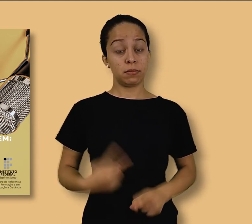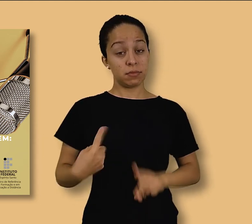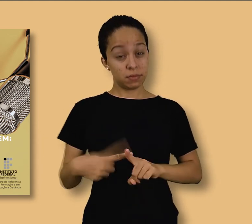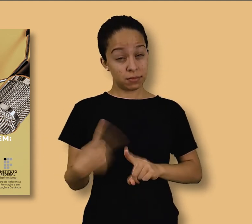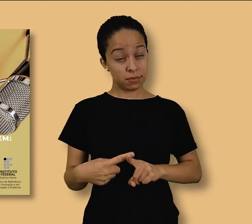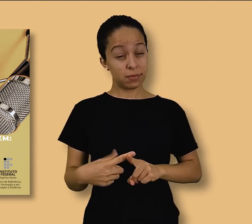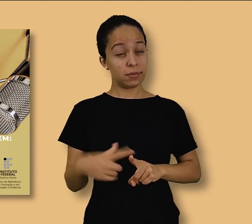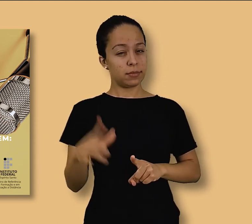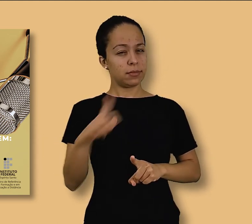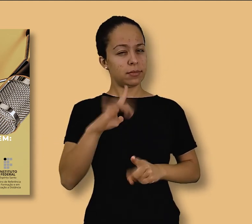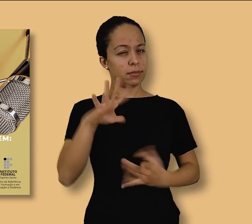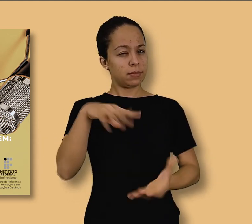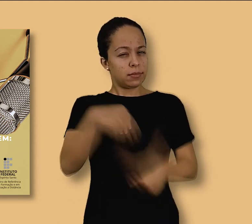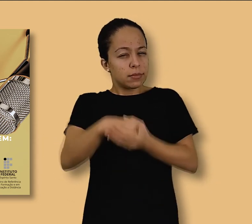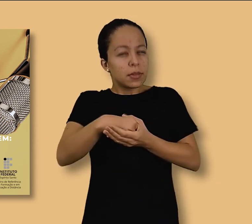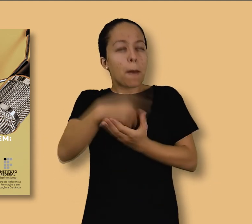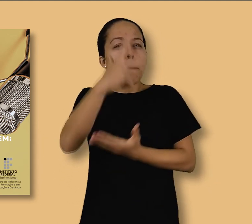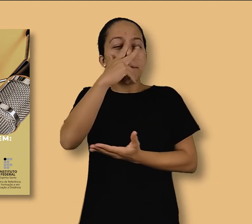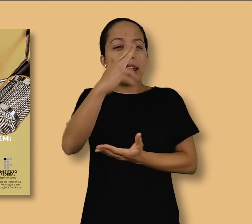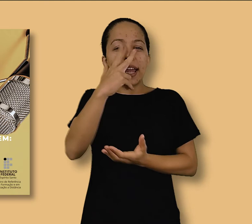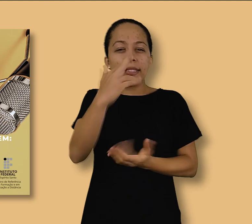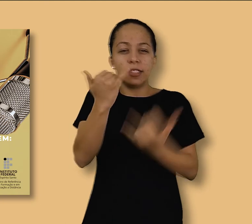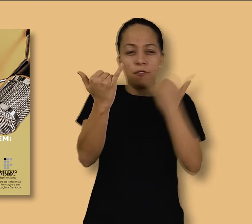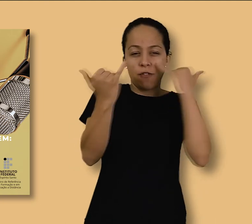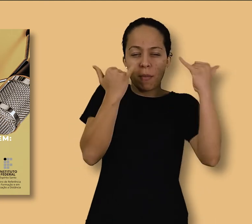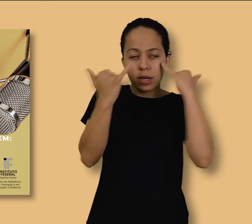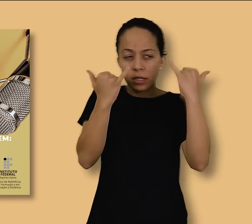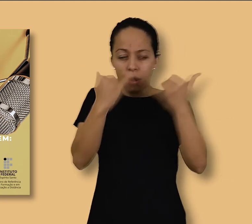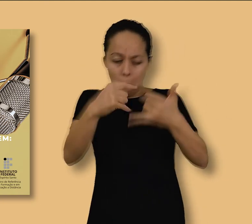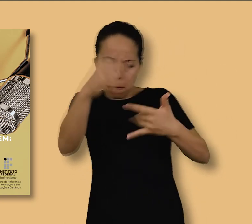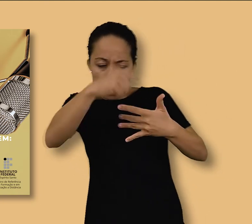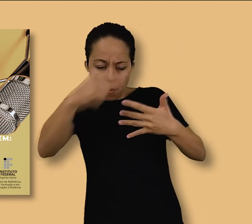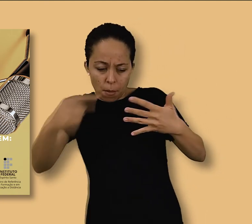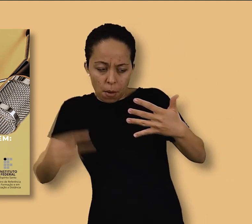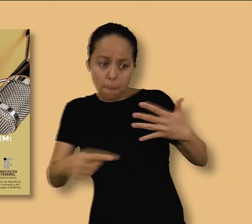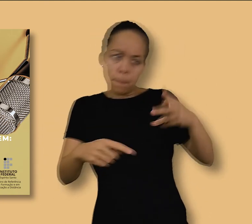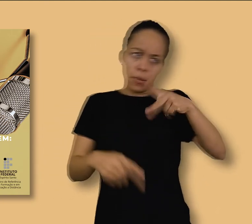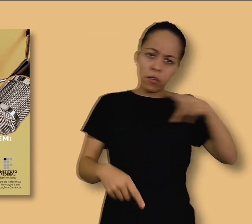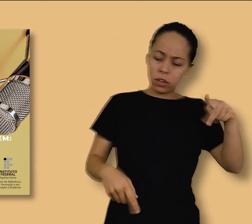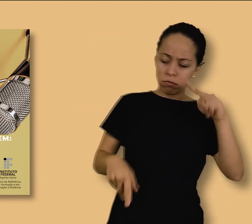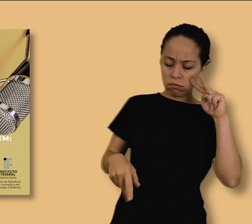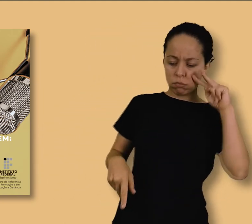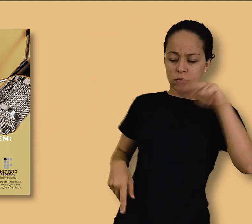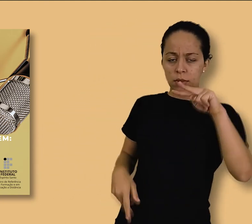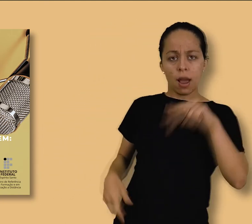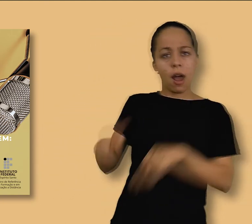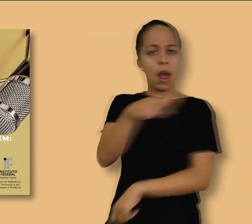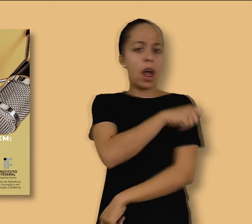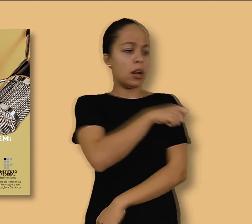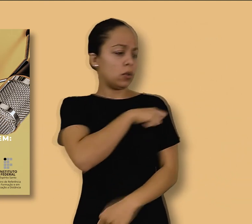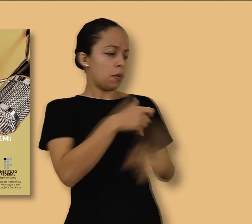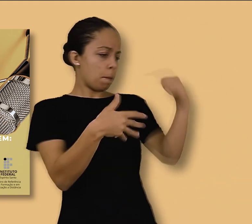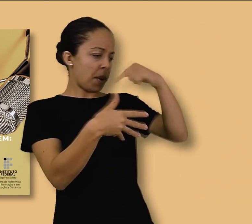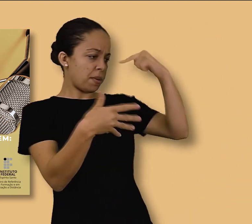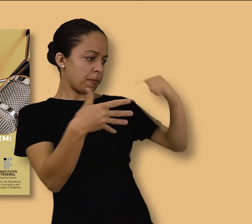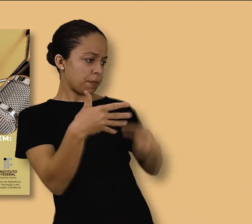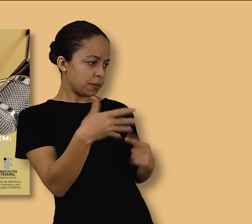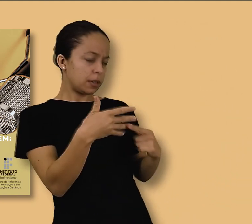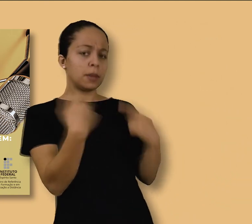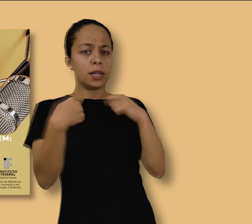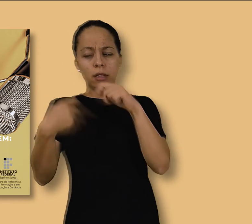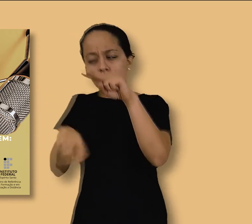um Noddy variáveis presente nesse processo que ele precisa ser levado em conta variáveis que precisam ser